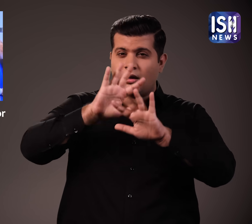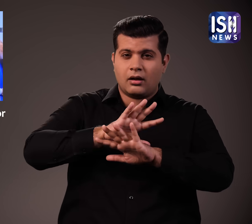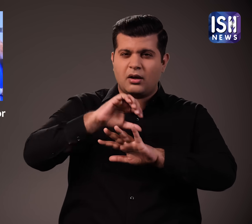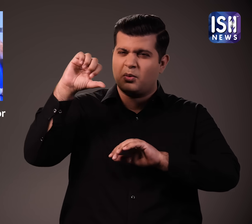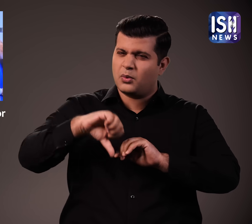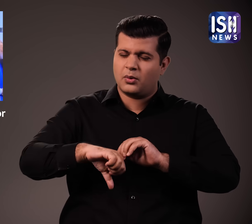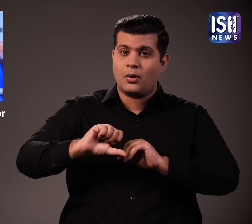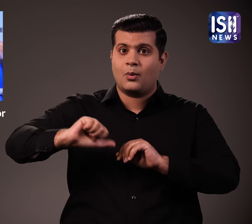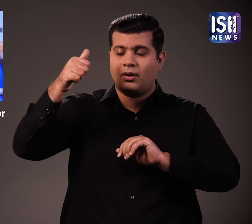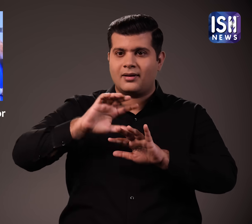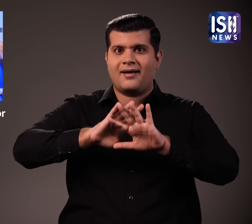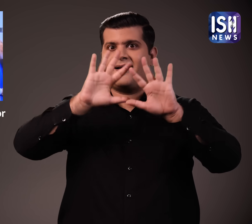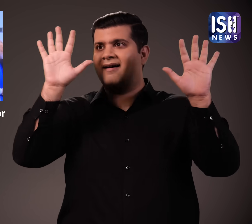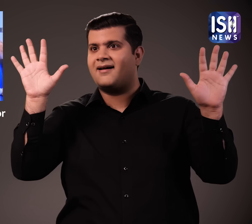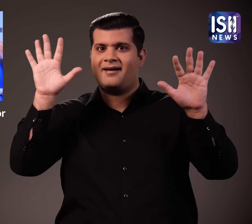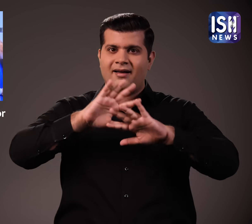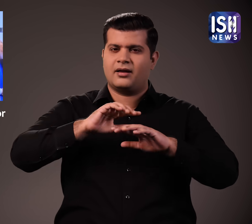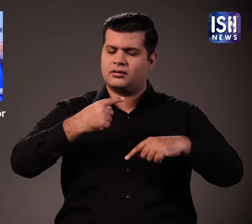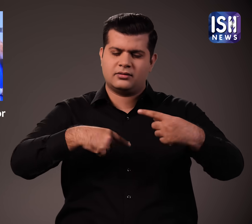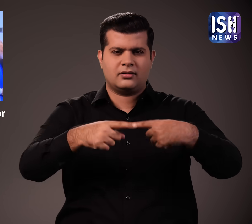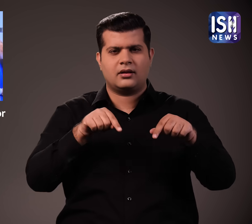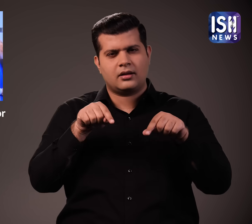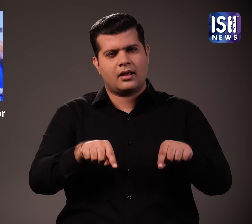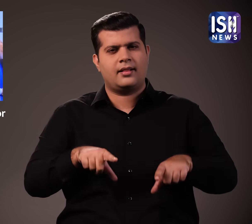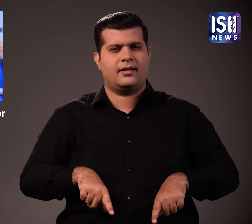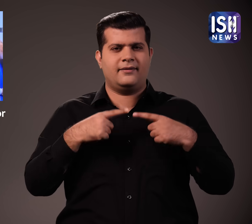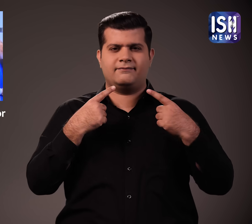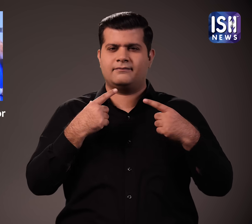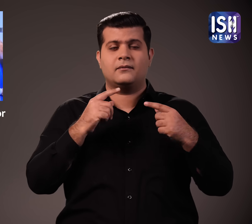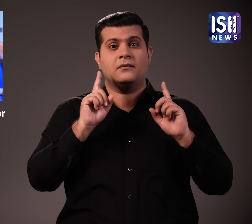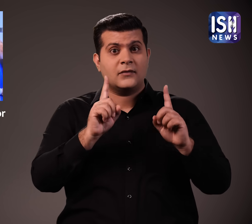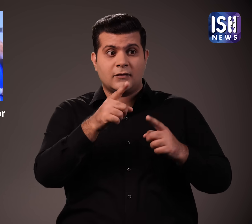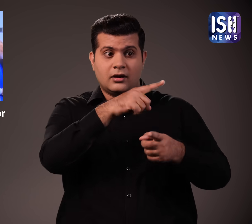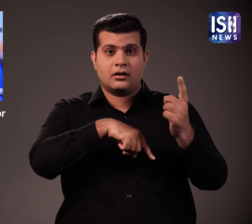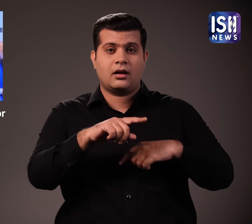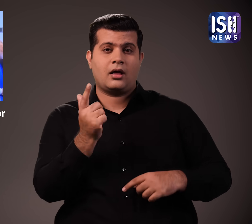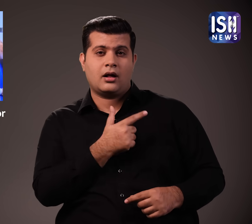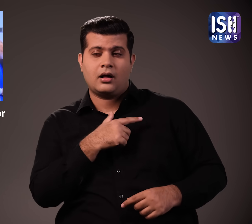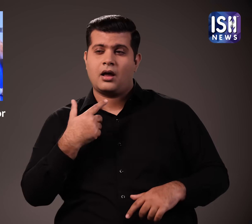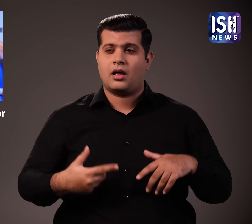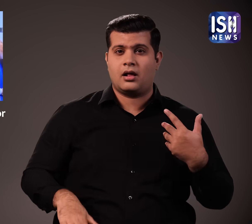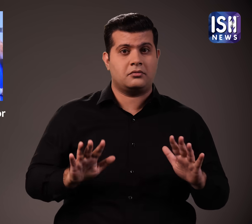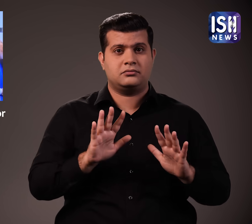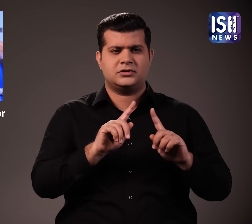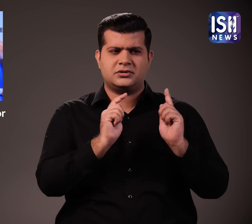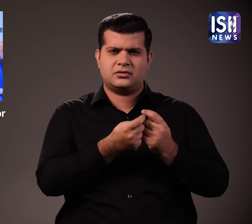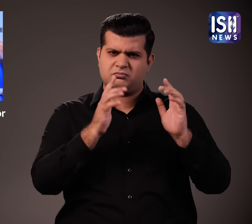प्रकार अंधेरे के बाद उजाला होता है और रादी ये जीवन है टीम ने बहुत डूट संकर्प के साथ